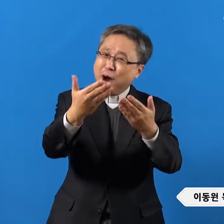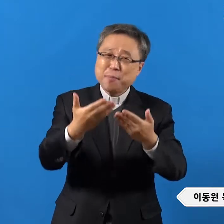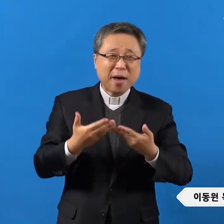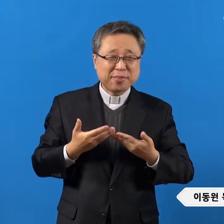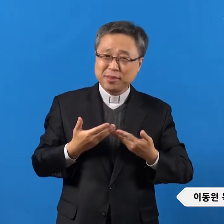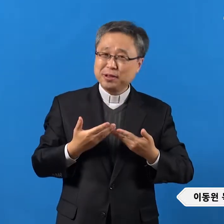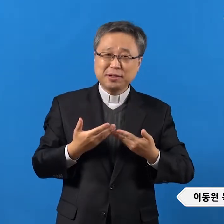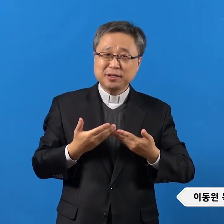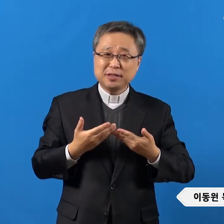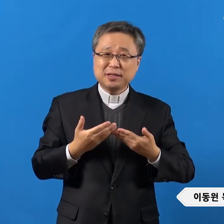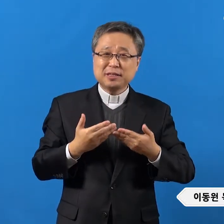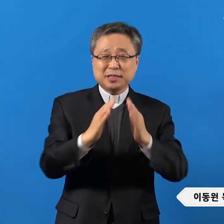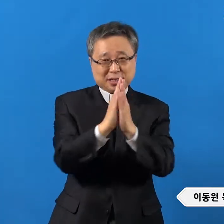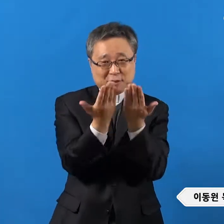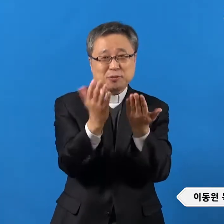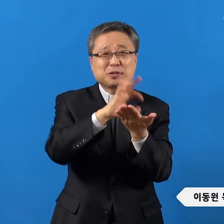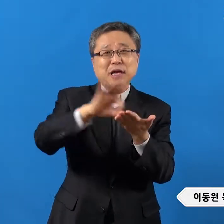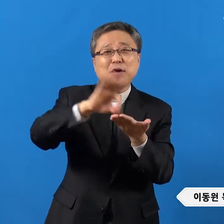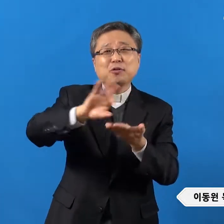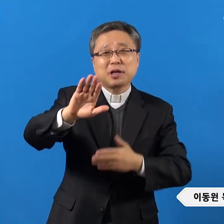사용되기 시작했습니다. 여러분 가운데도